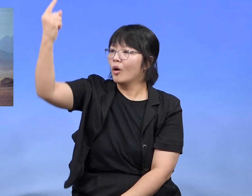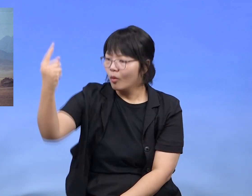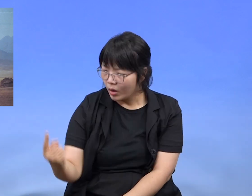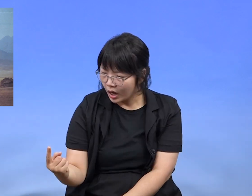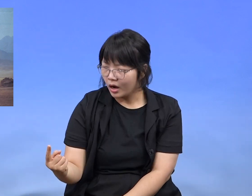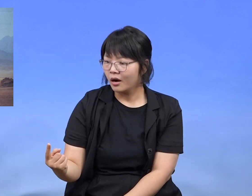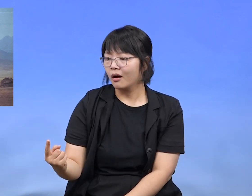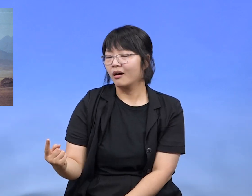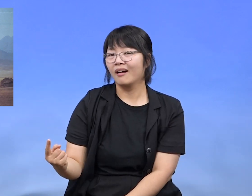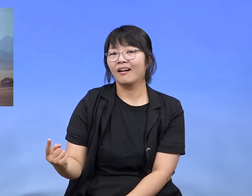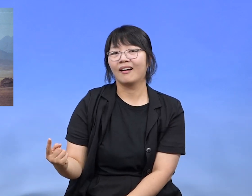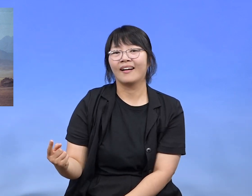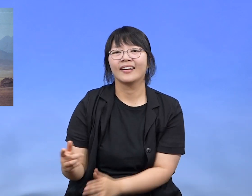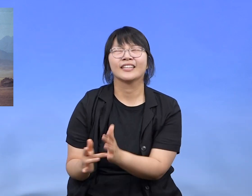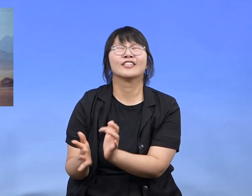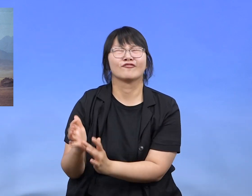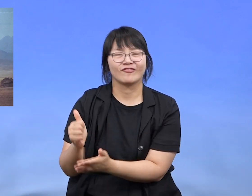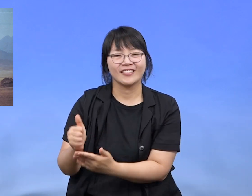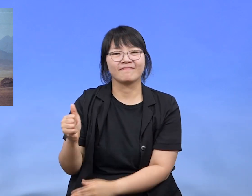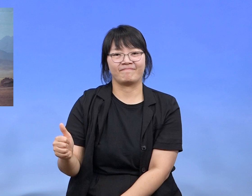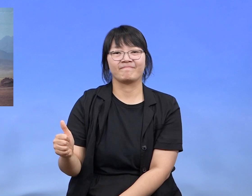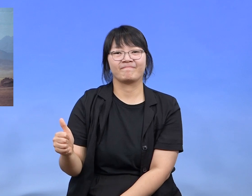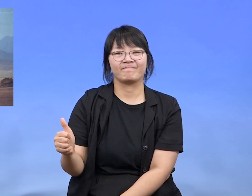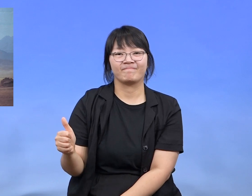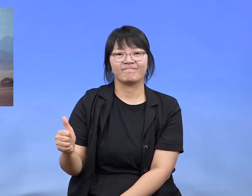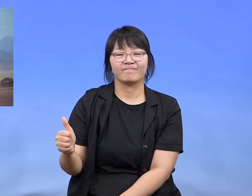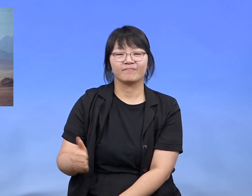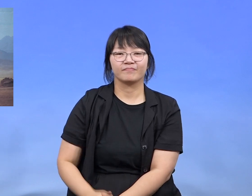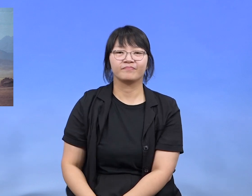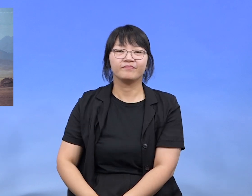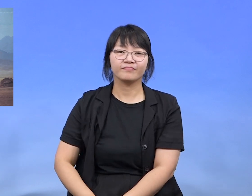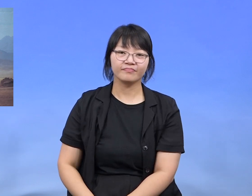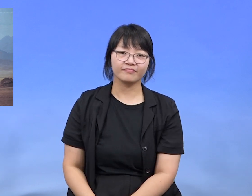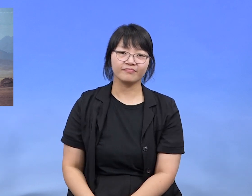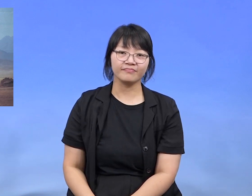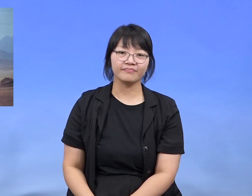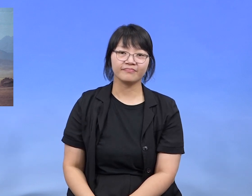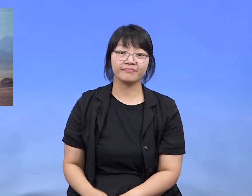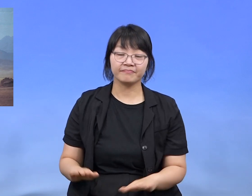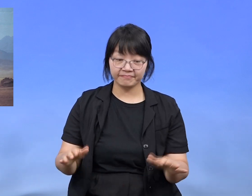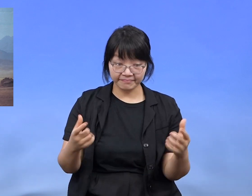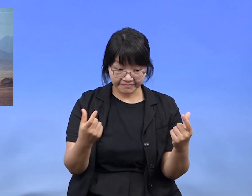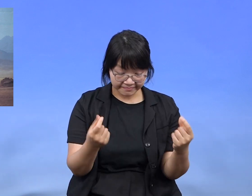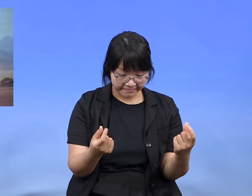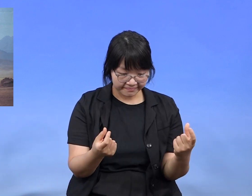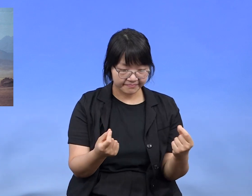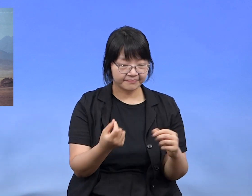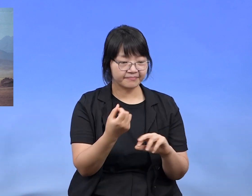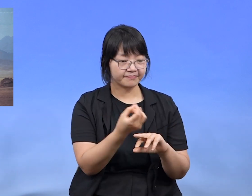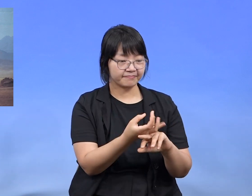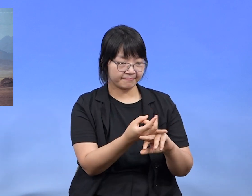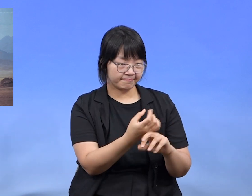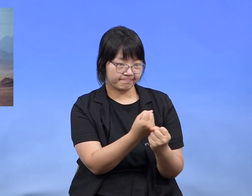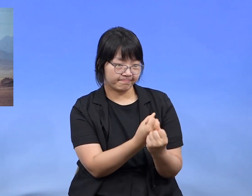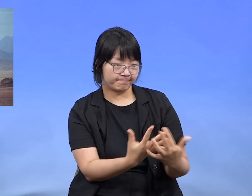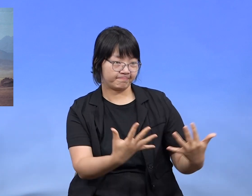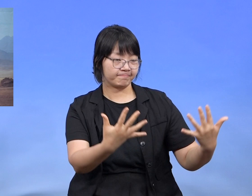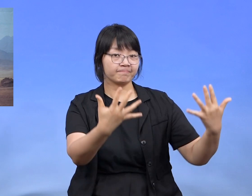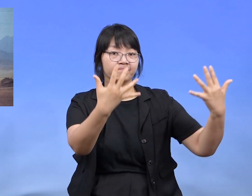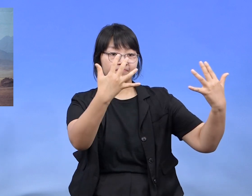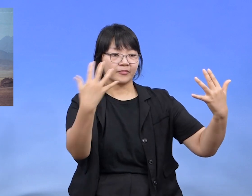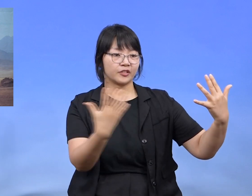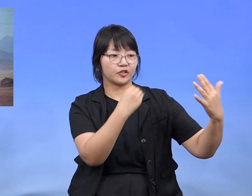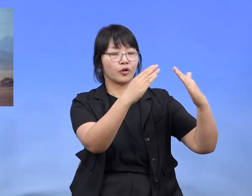man. 참 하나님과 참 사람. 자, 그렇게 만들어진 금촛대가 성소에